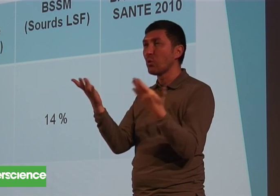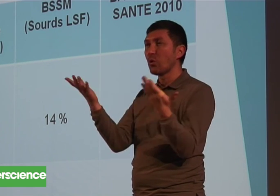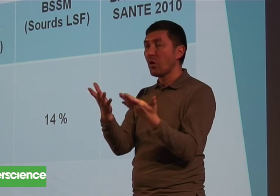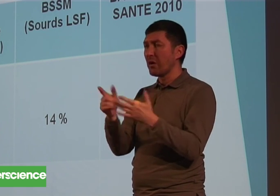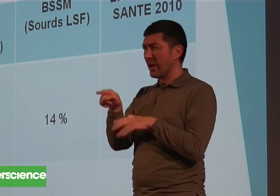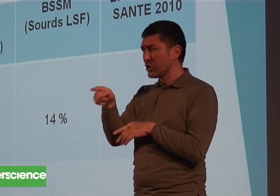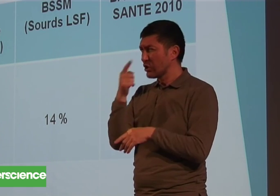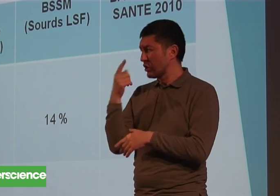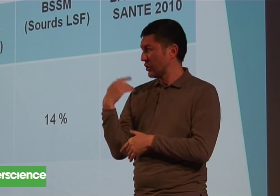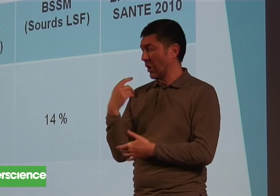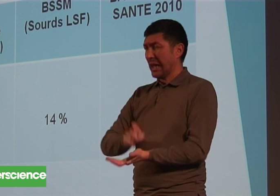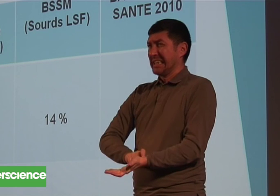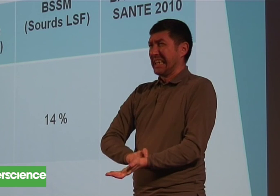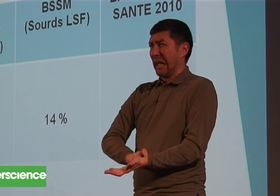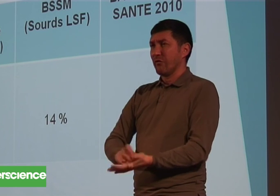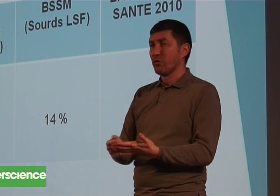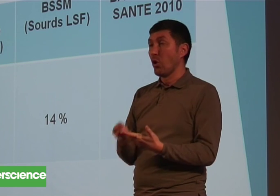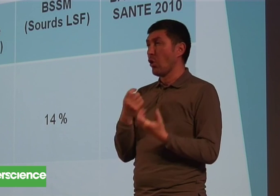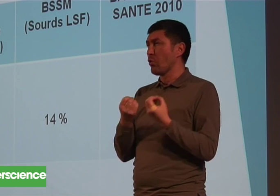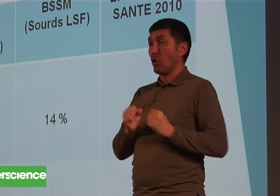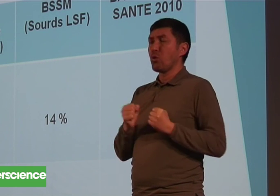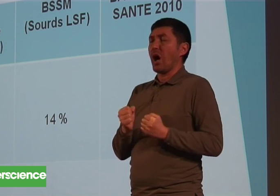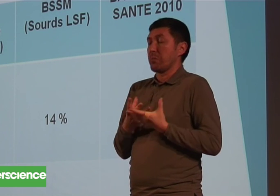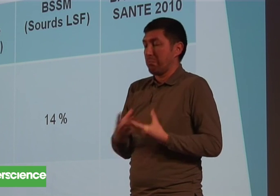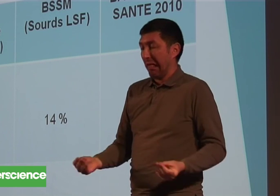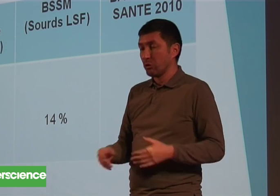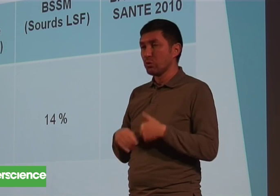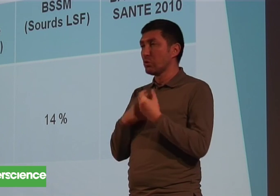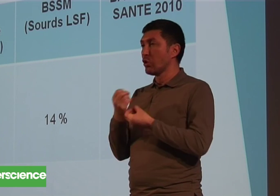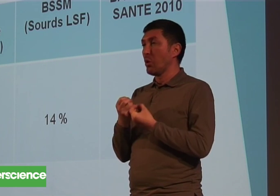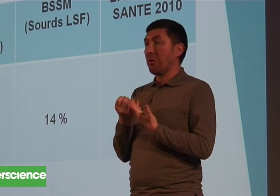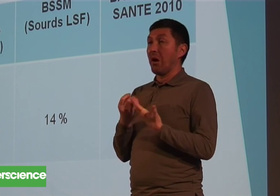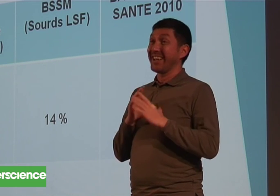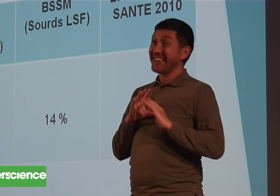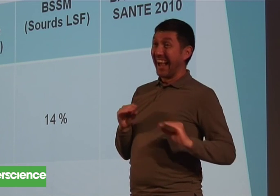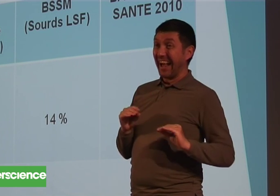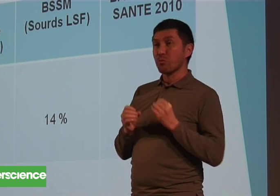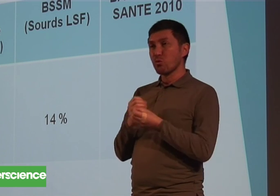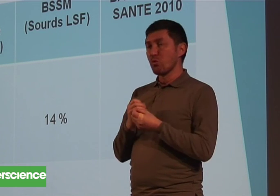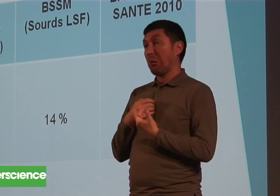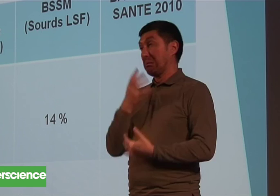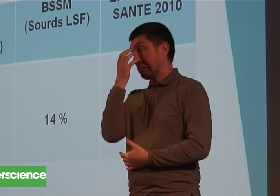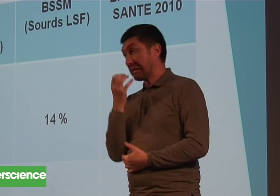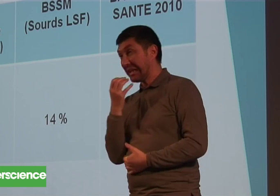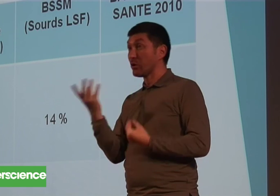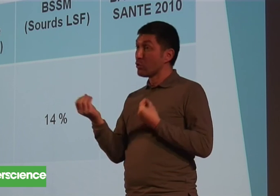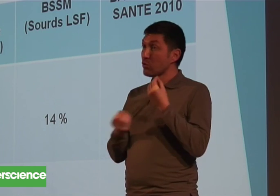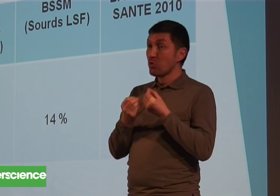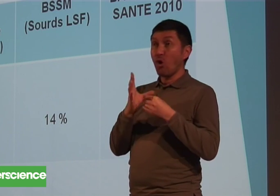très nerveuses, découragées, calmes et détendues, tristes ou heureuses. Et à partir de ces réponses, on va calculer